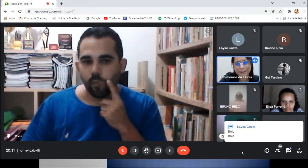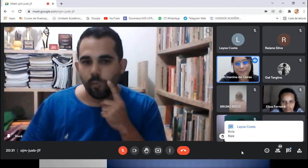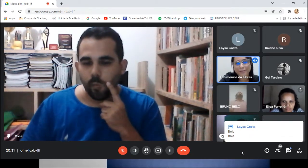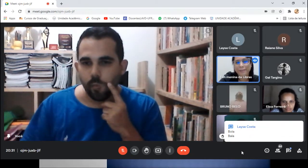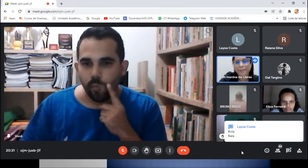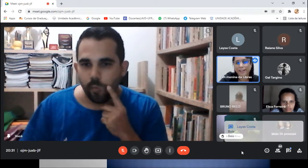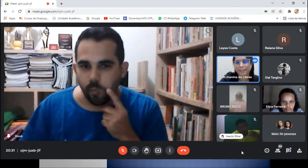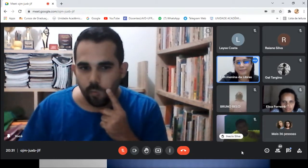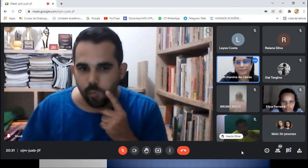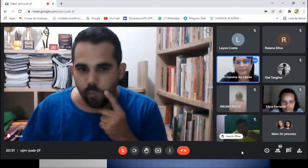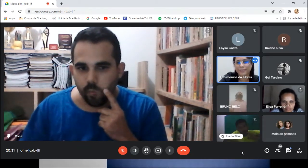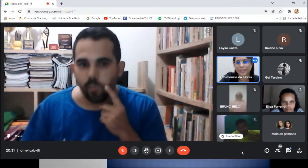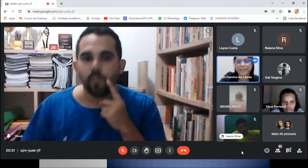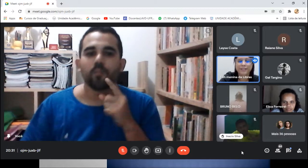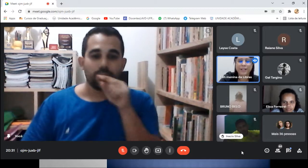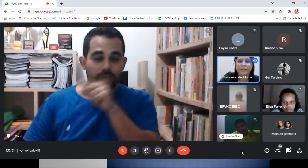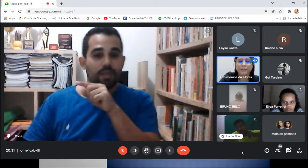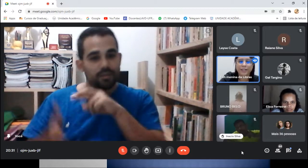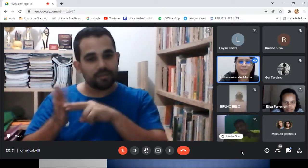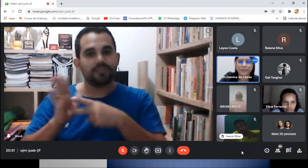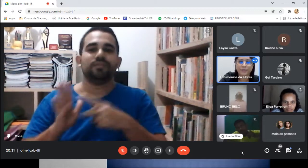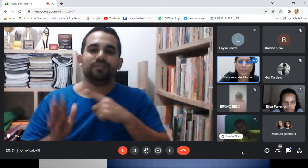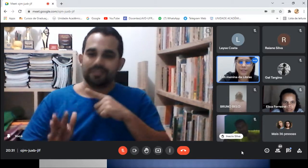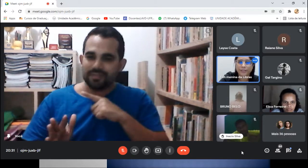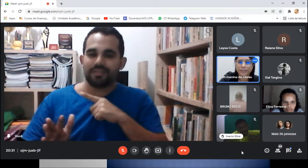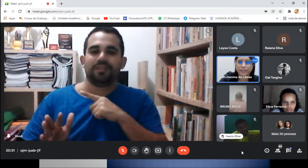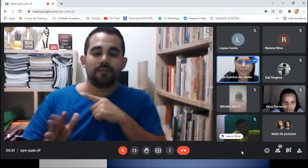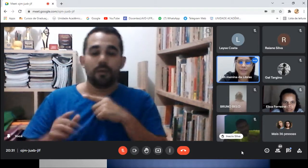fica bala. Esse sinal na LIP.